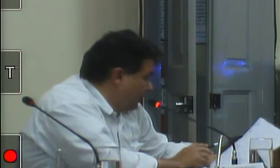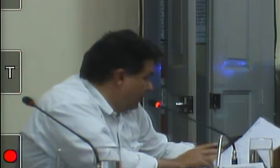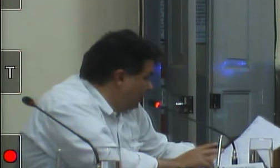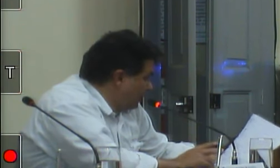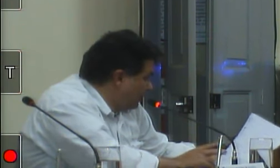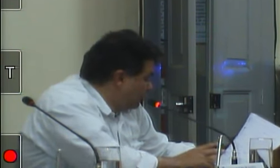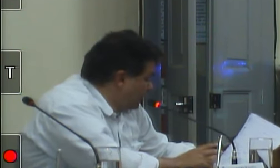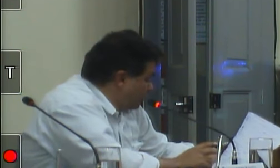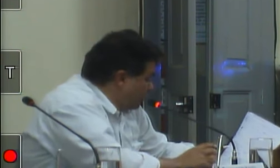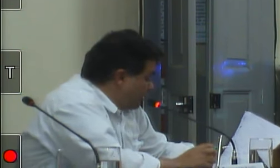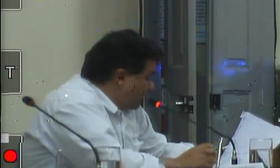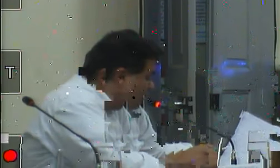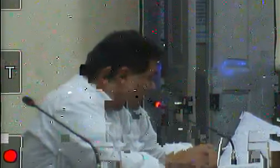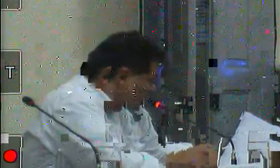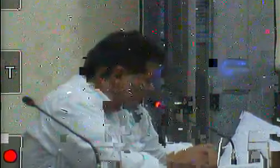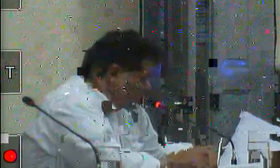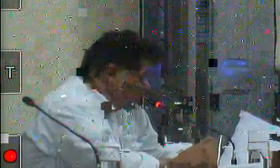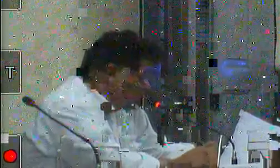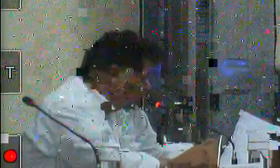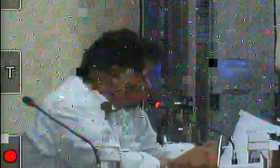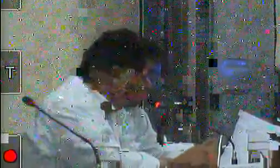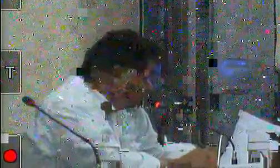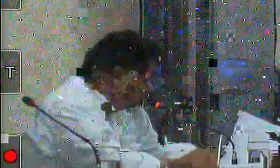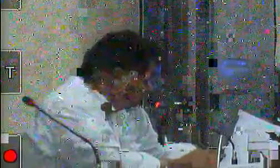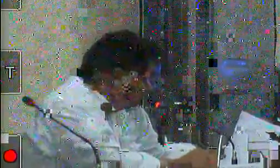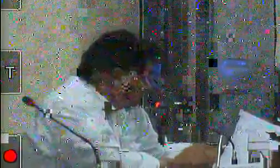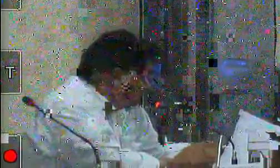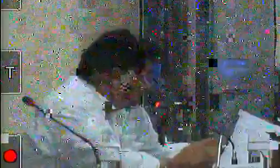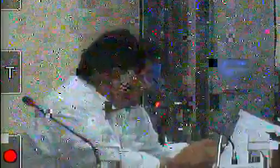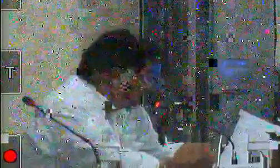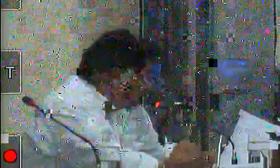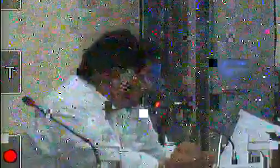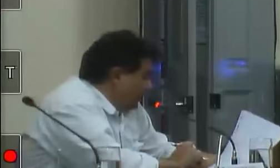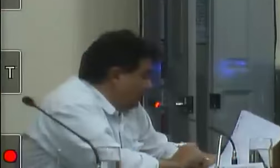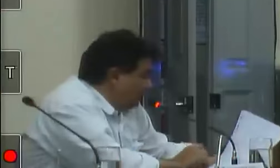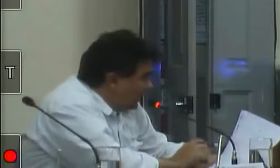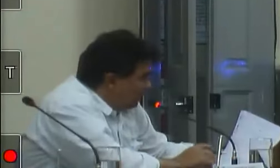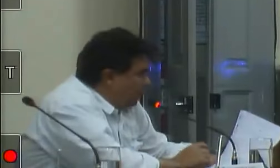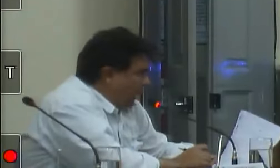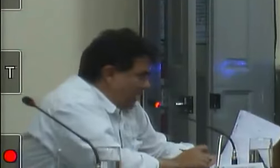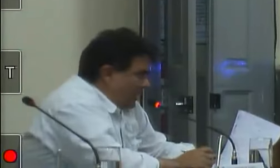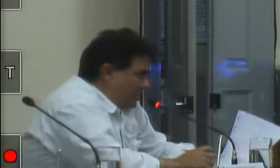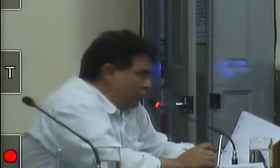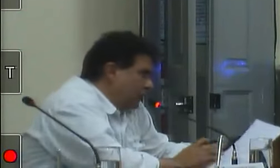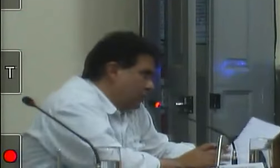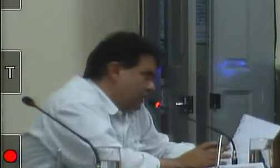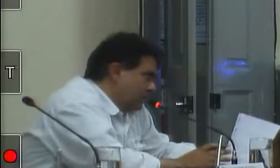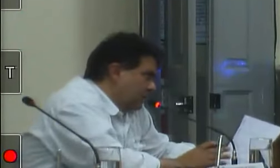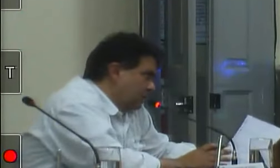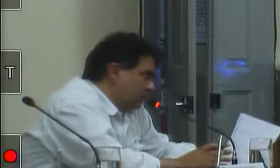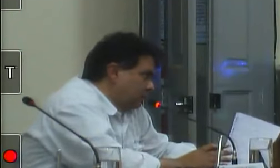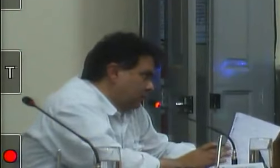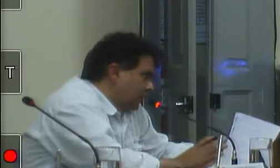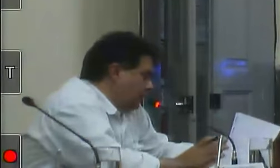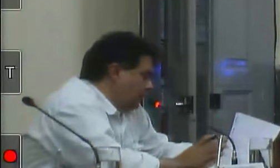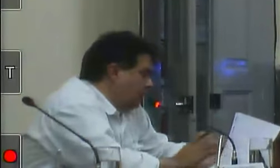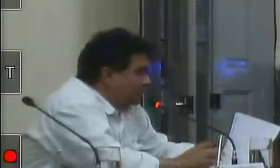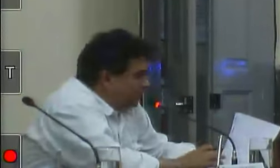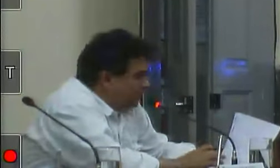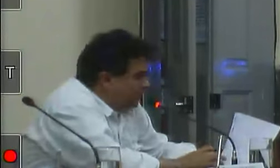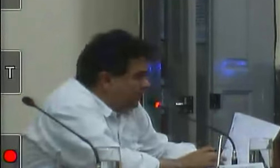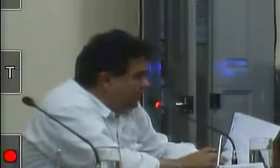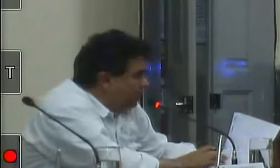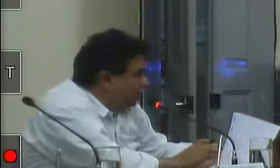Eu queria perguntar mais duas coisas agora em relação à escola. Tem, por acaso, uma negociação